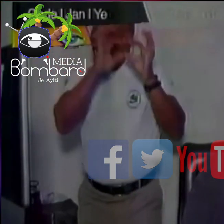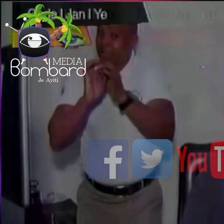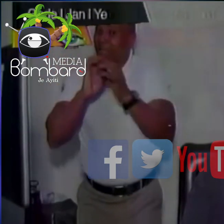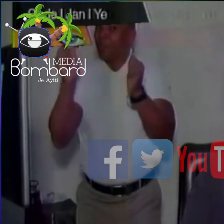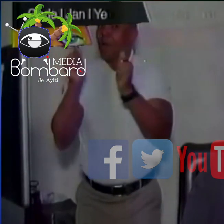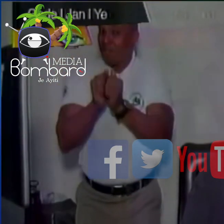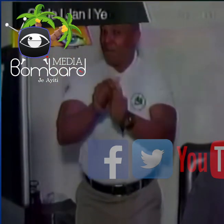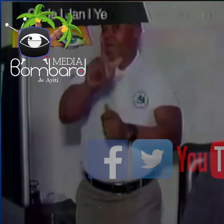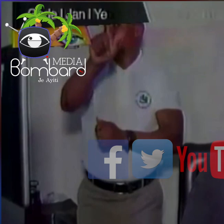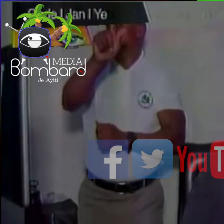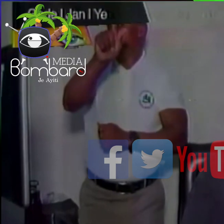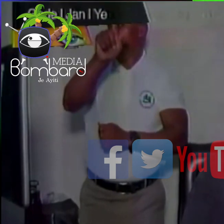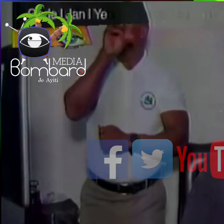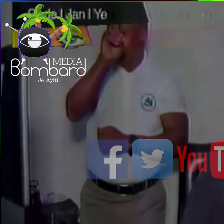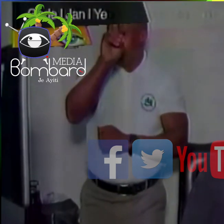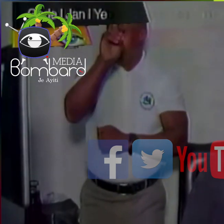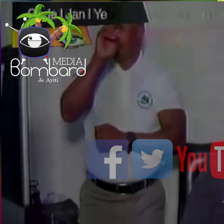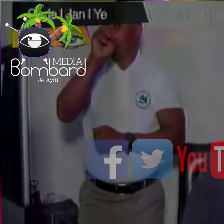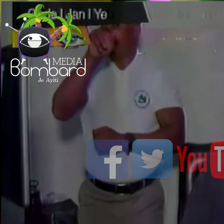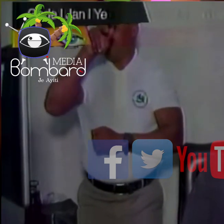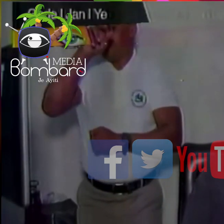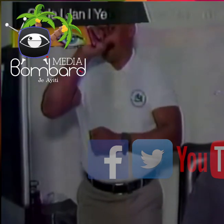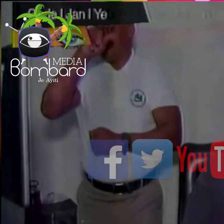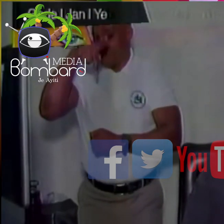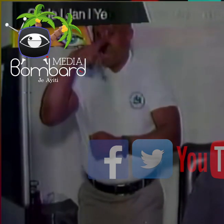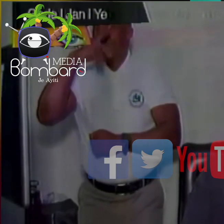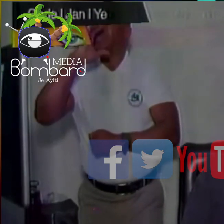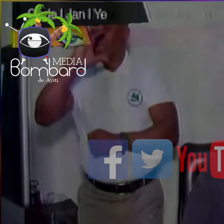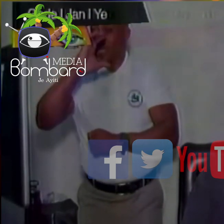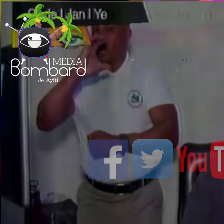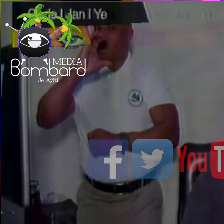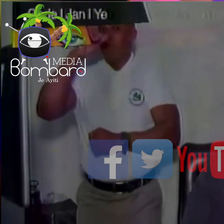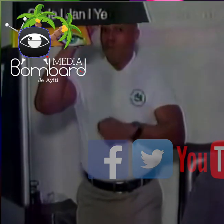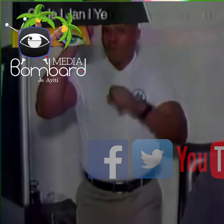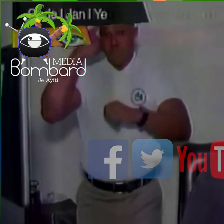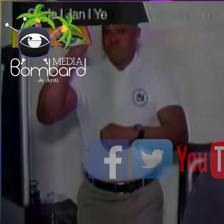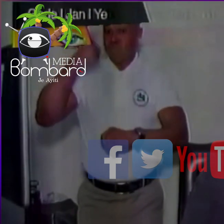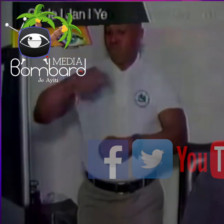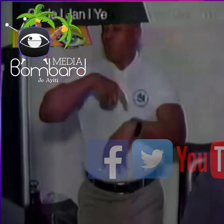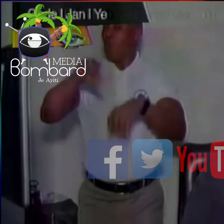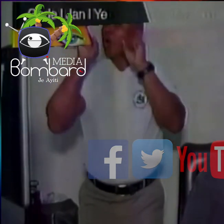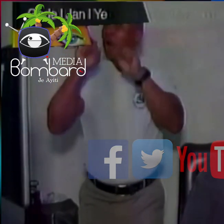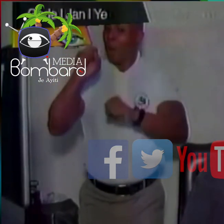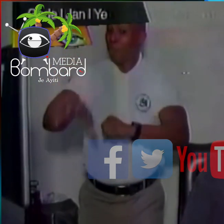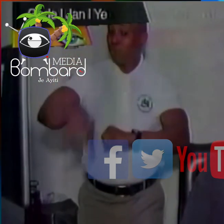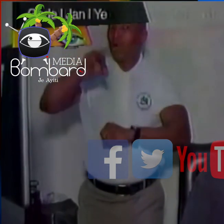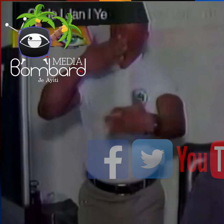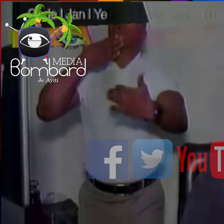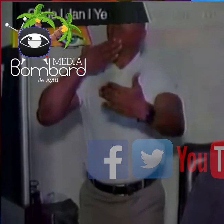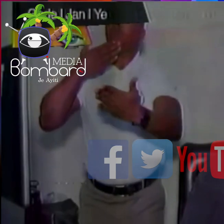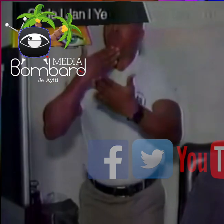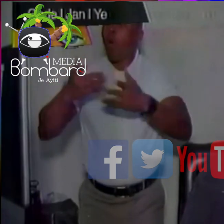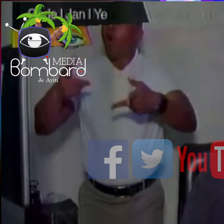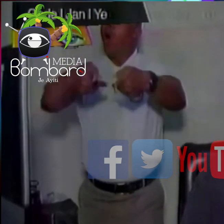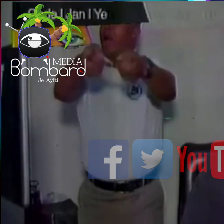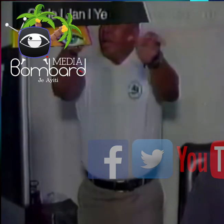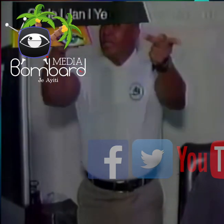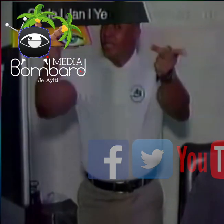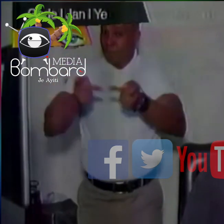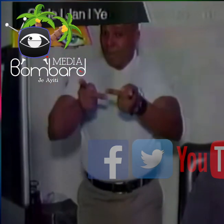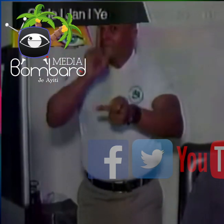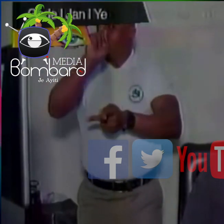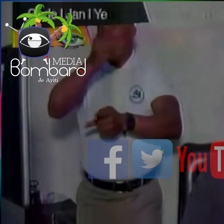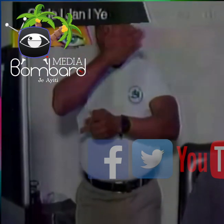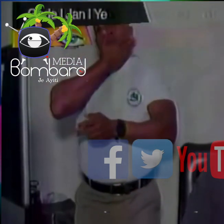Donc, pour nous trouver un autre espace qui est plus agréable pour nous capables d'aller avec Mounio. Nous voulons attirer l'attention Mounio